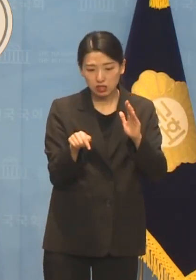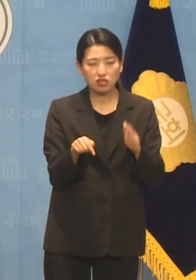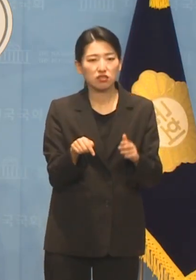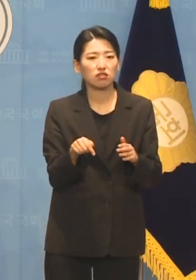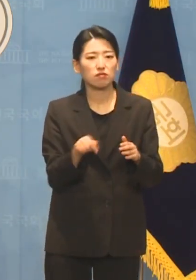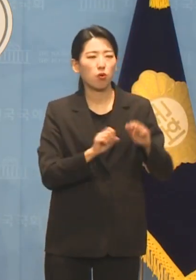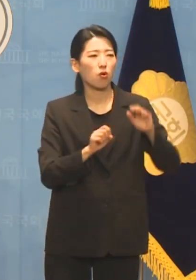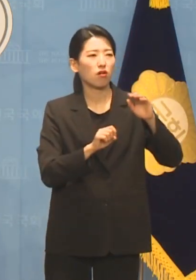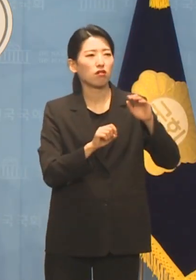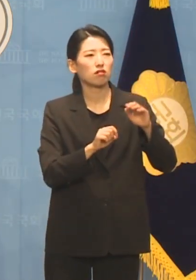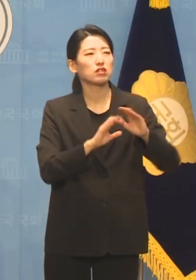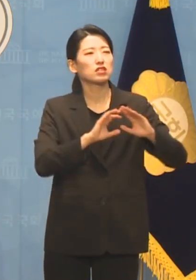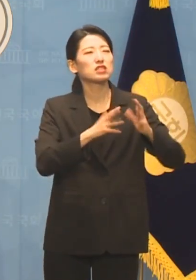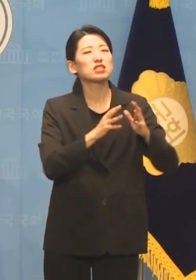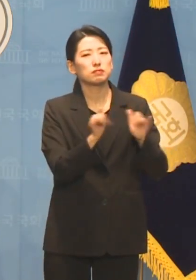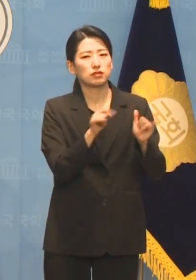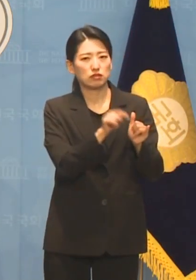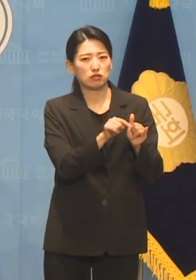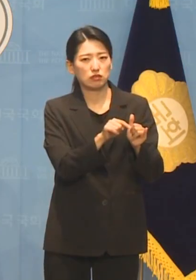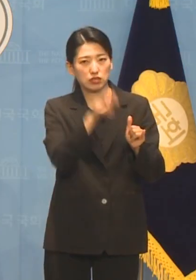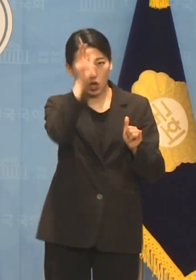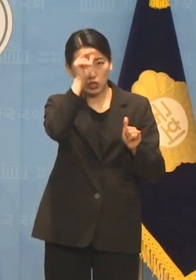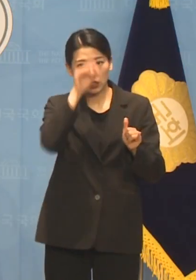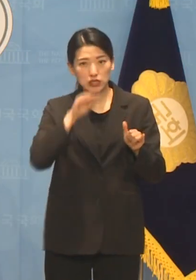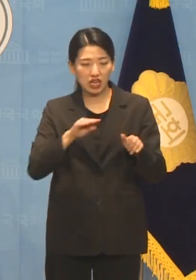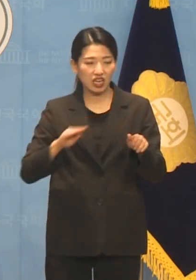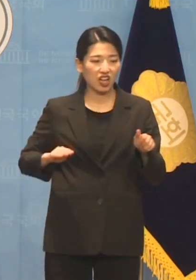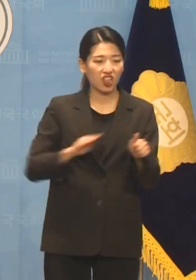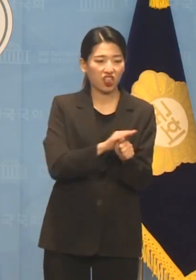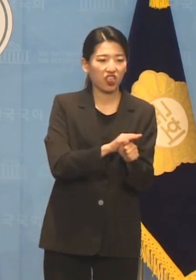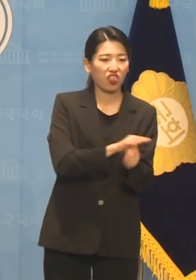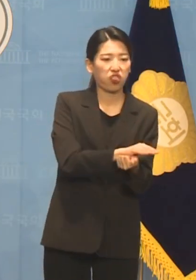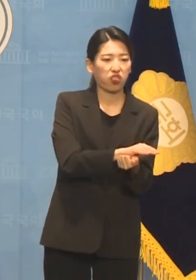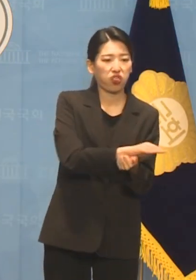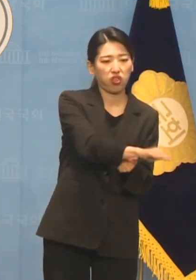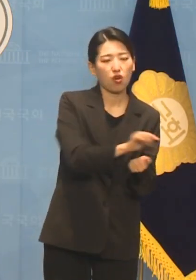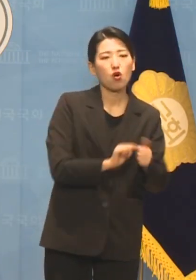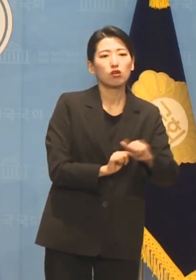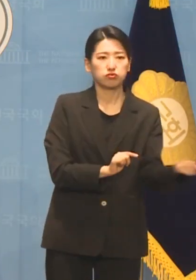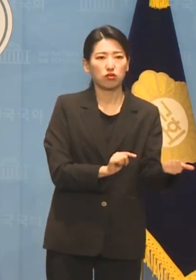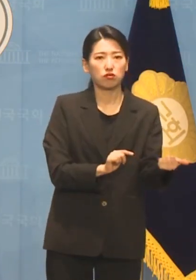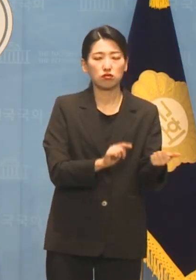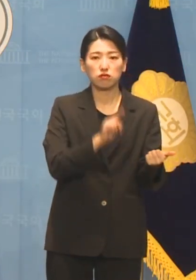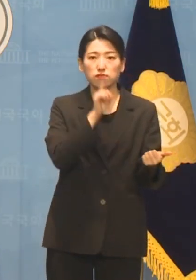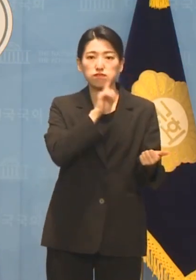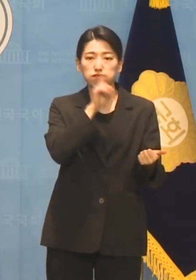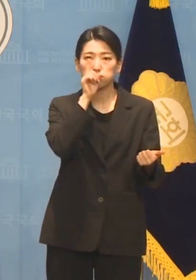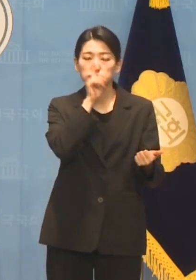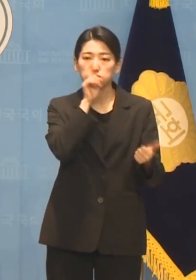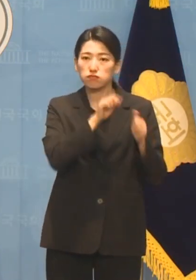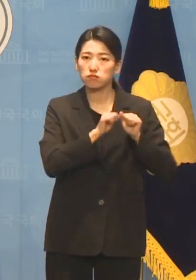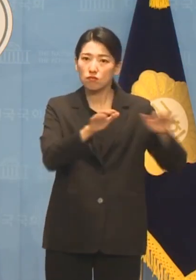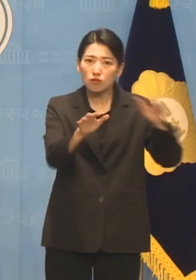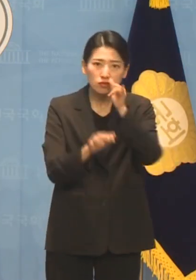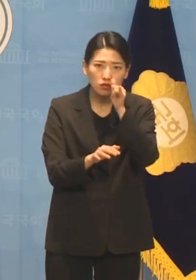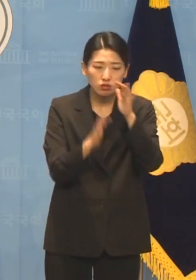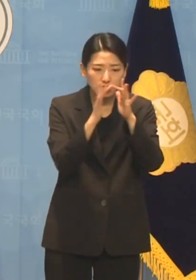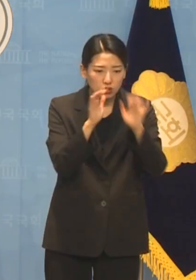시민을 밟고 지나가 사망했다는 허위조작 정보가 유포되고 있습니다. 이에 대한 게시글 6건에